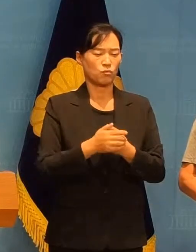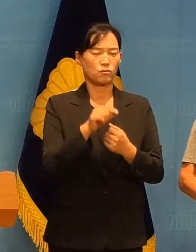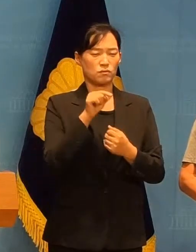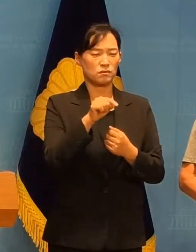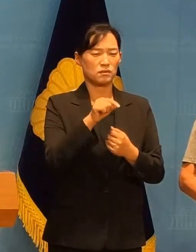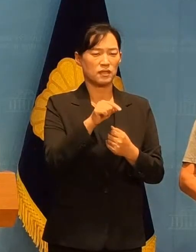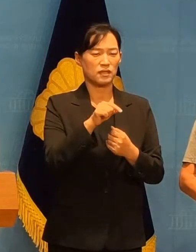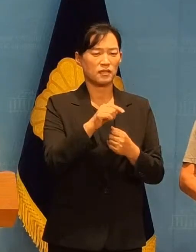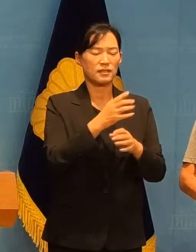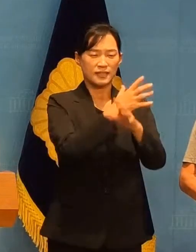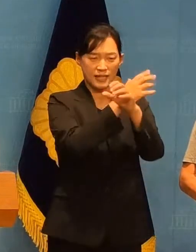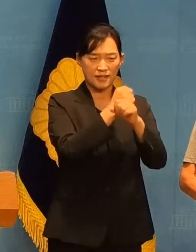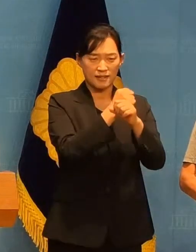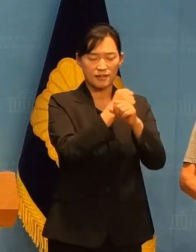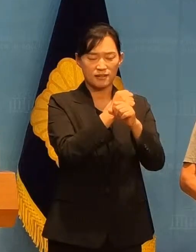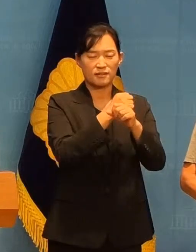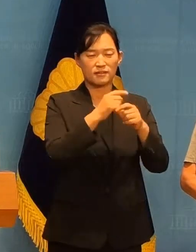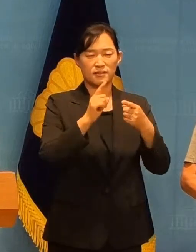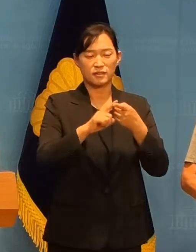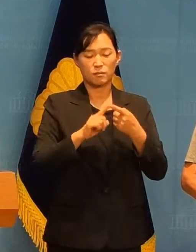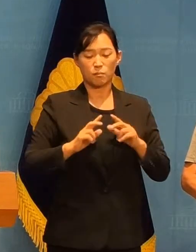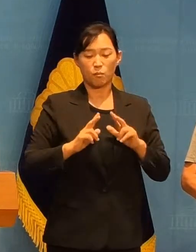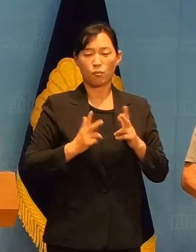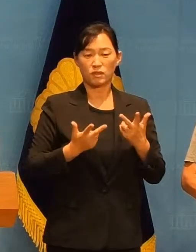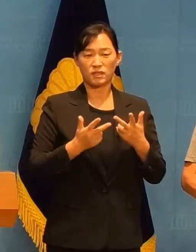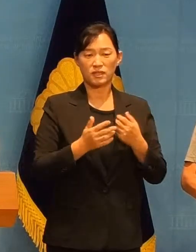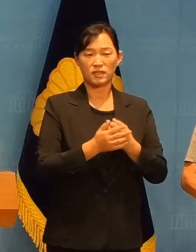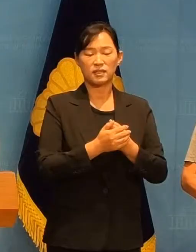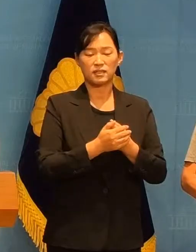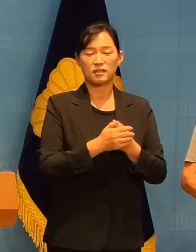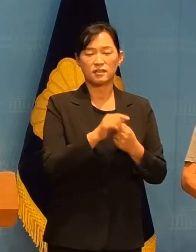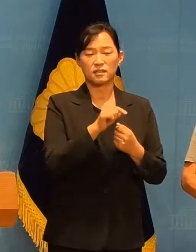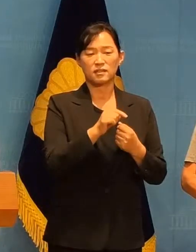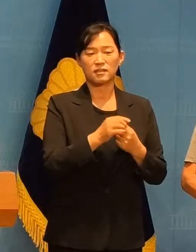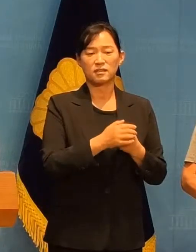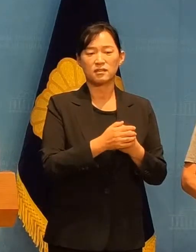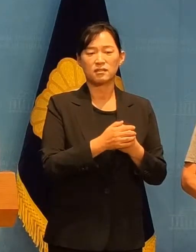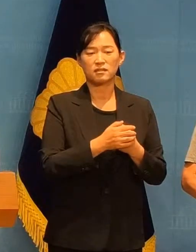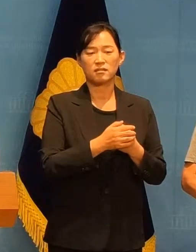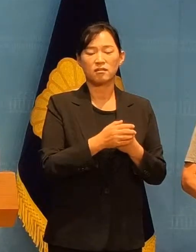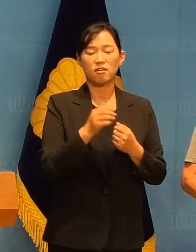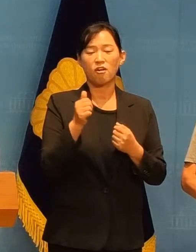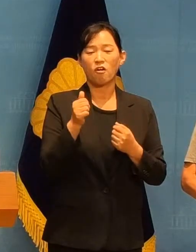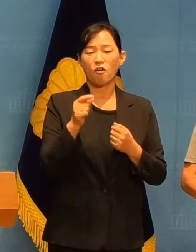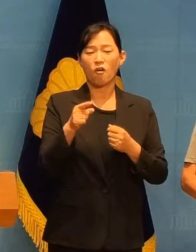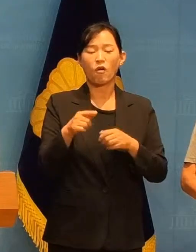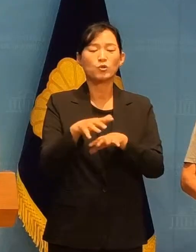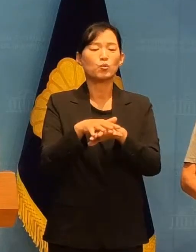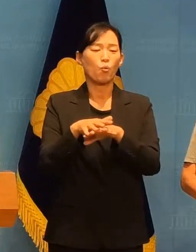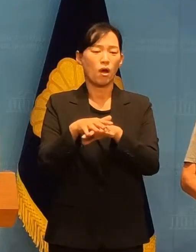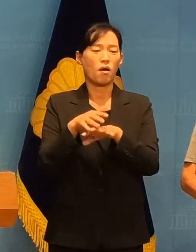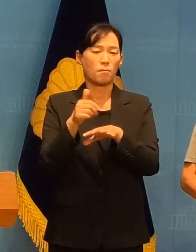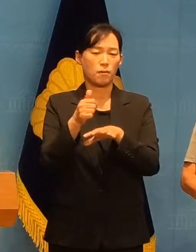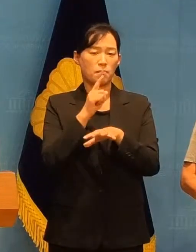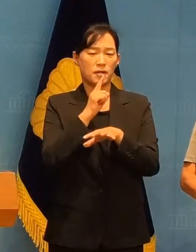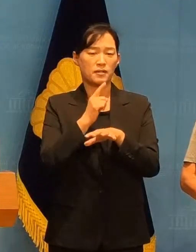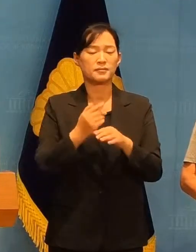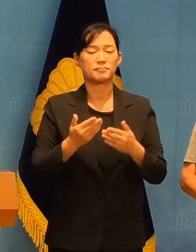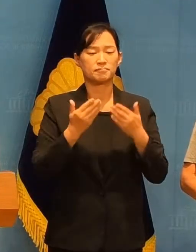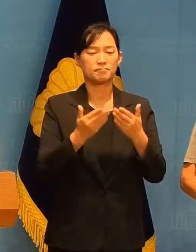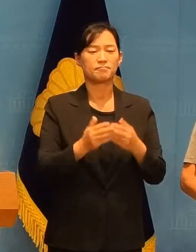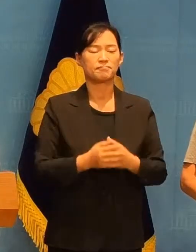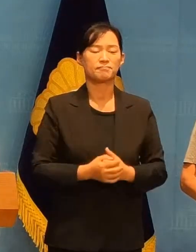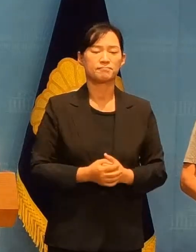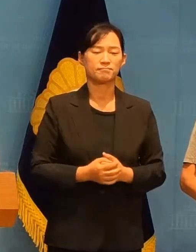실태에 대해서 그 당사자인 펌프카 허광남 조합원으로부터 말씀을 듣도록